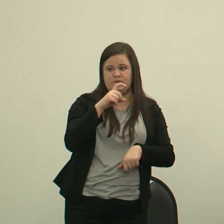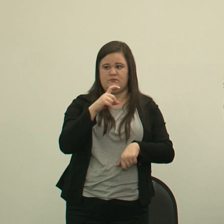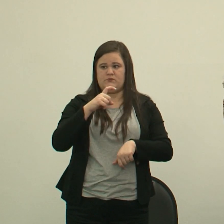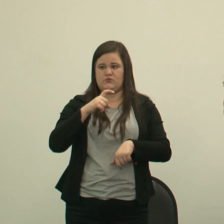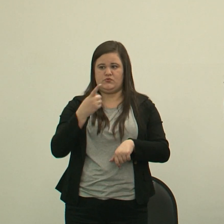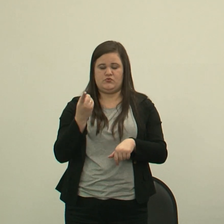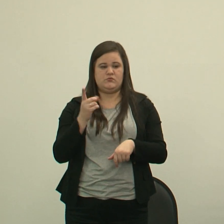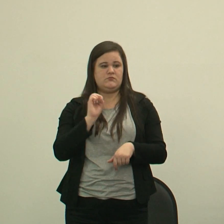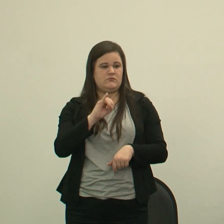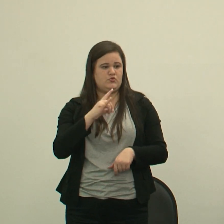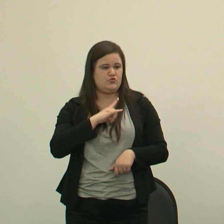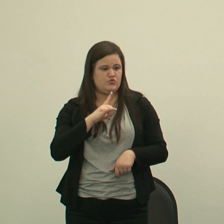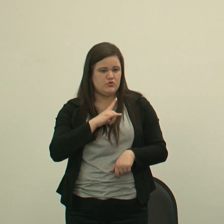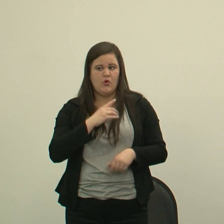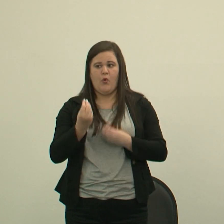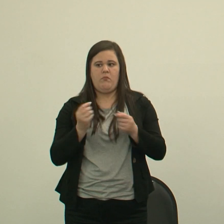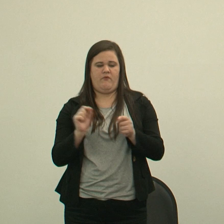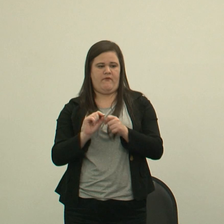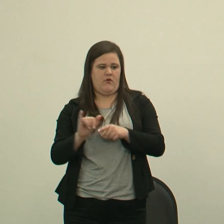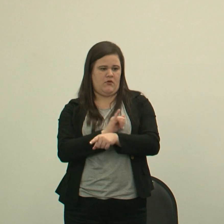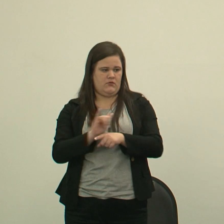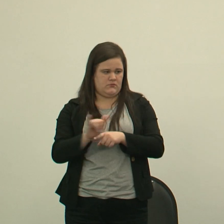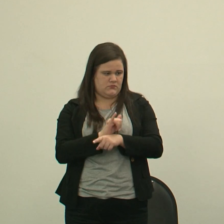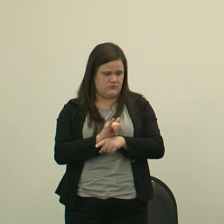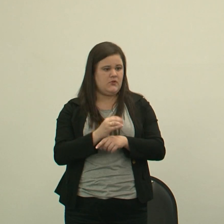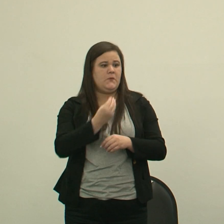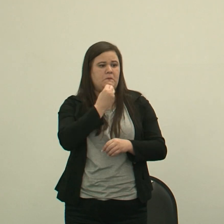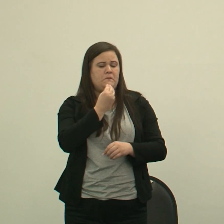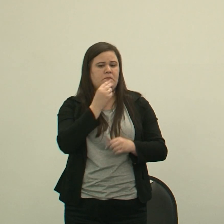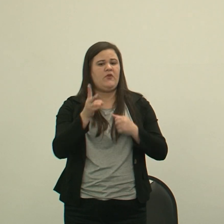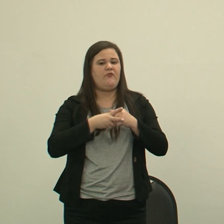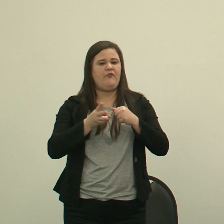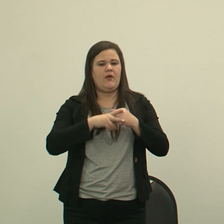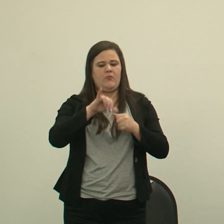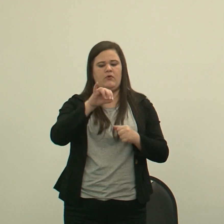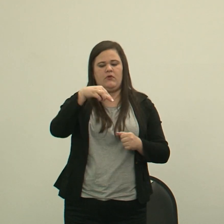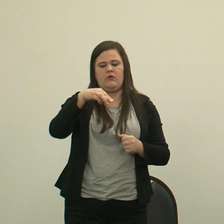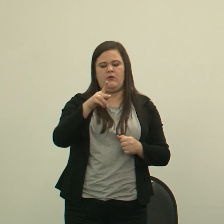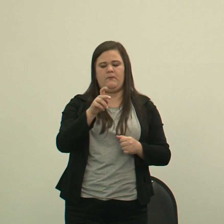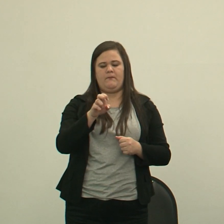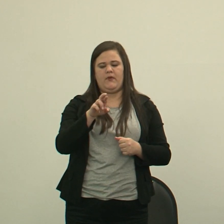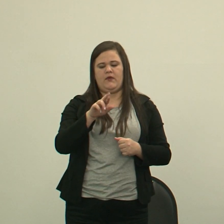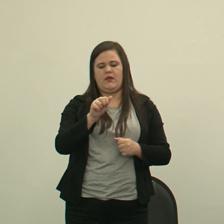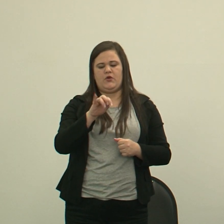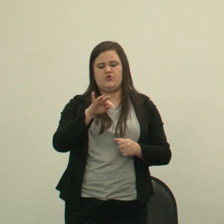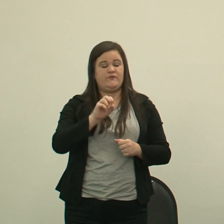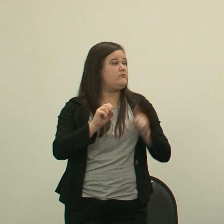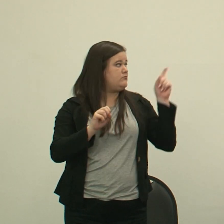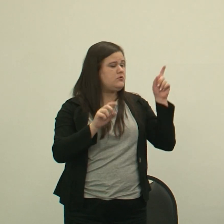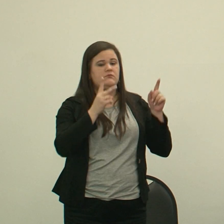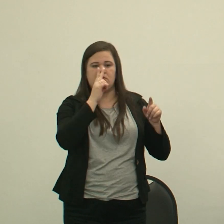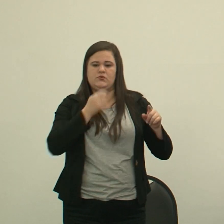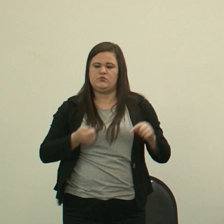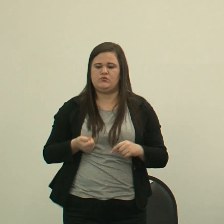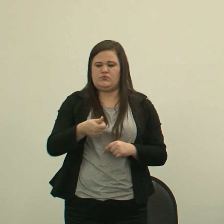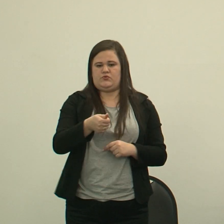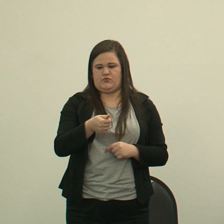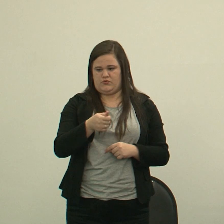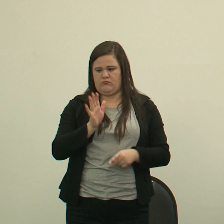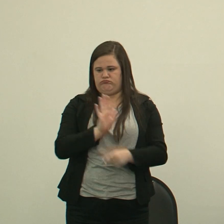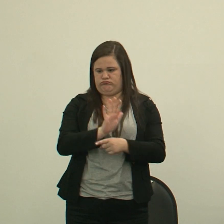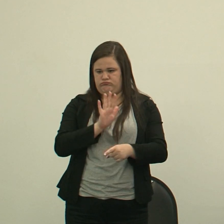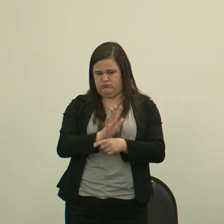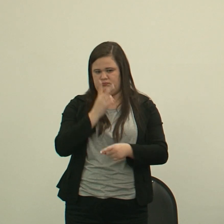Porque vocês notem que os verbos poderiam estar todos no imperativo, que são todas sugestões. Tá? Então, acho que a gente